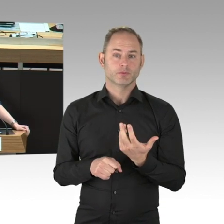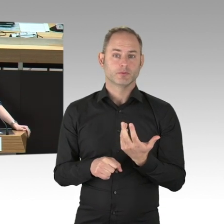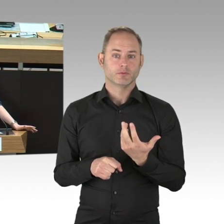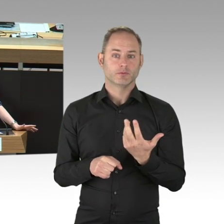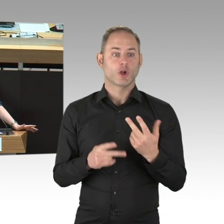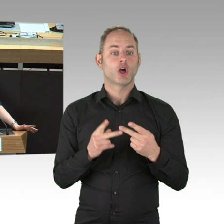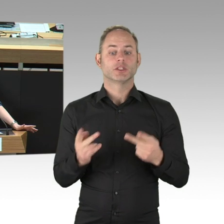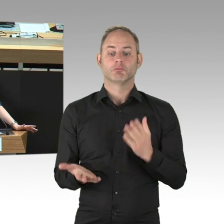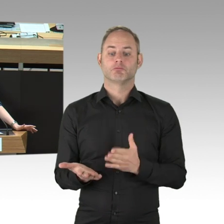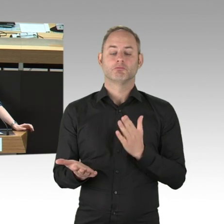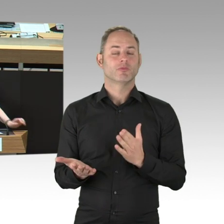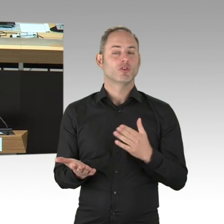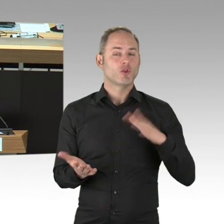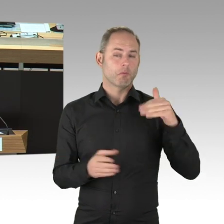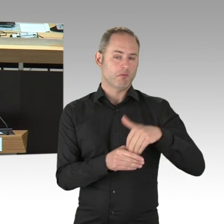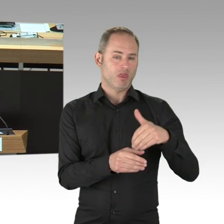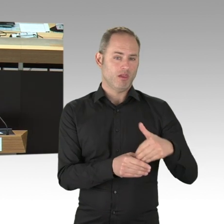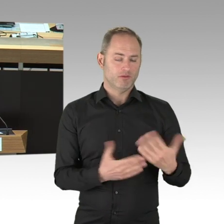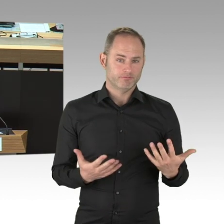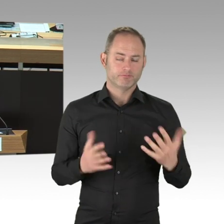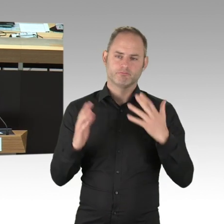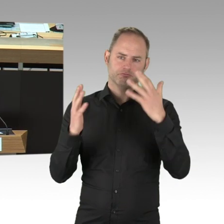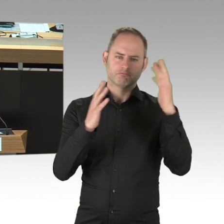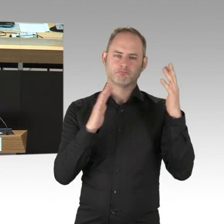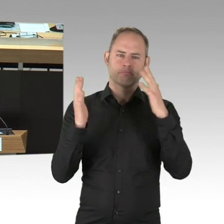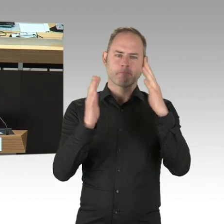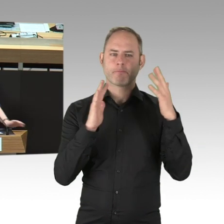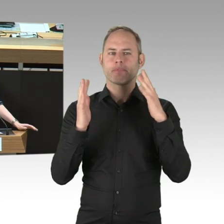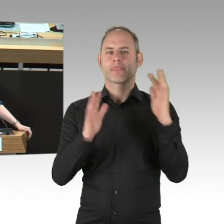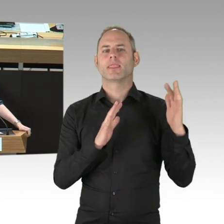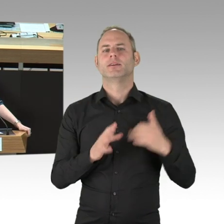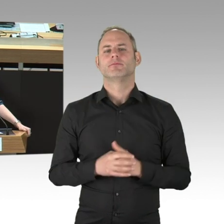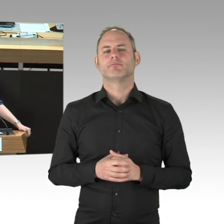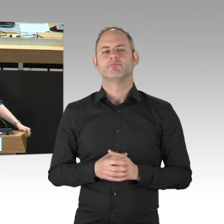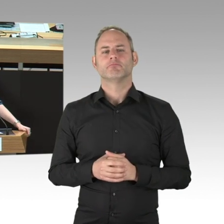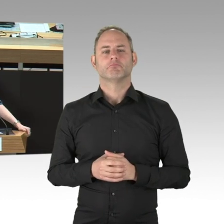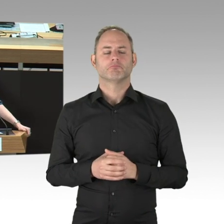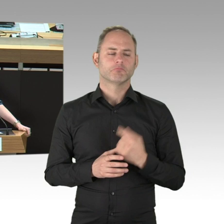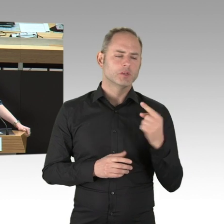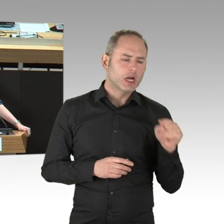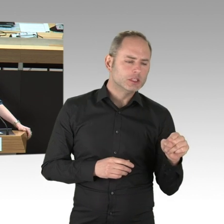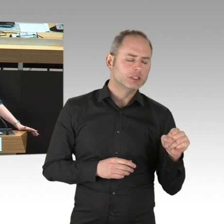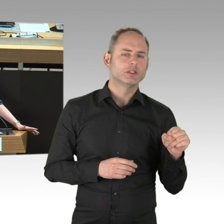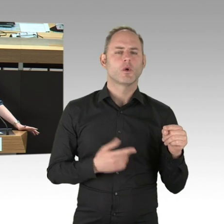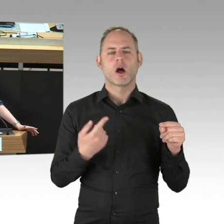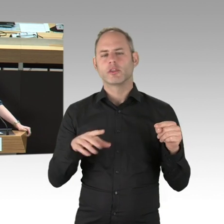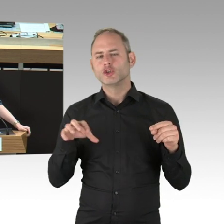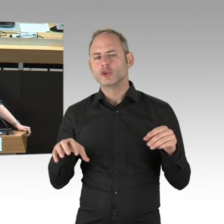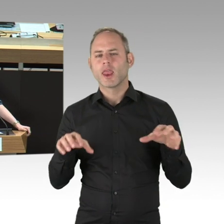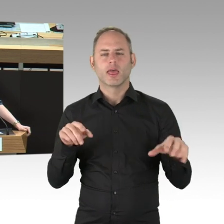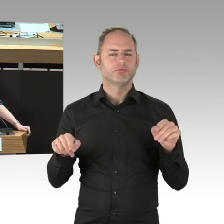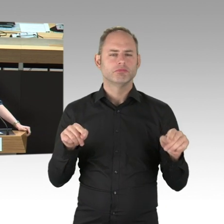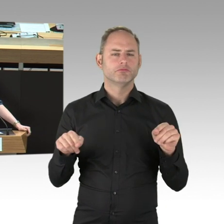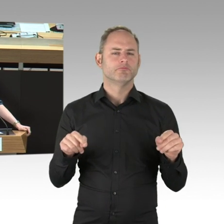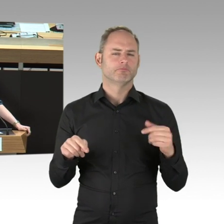berücksichtigt. Über die künftigen Maßnahmen wird anlässlich der Haushaltsplanaufstellung 2020-2021 zu entscheiden sein. Ich hoffe sehr,